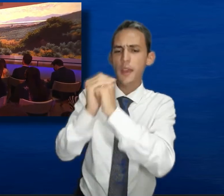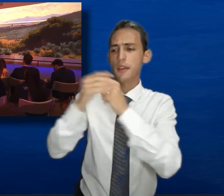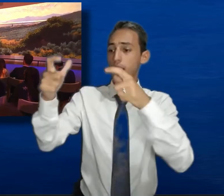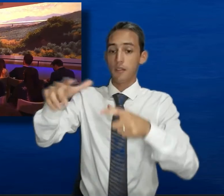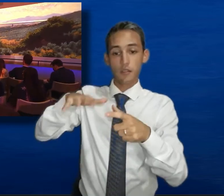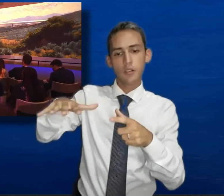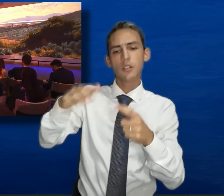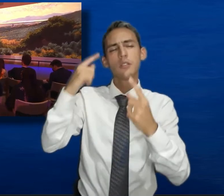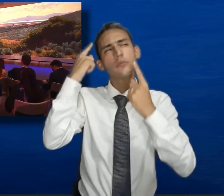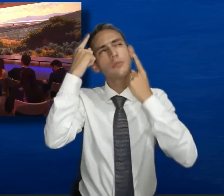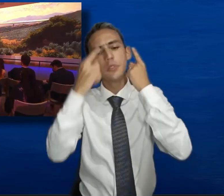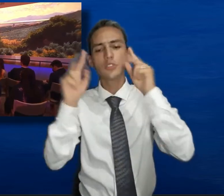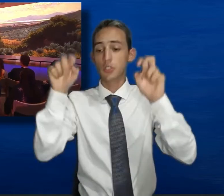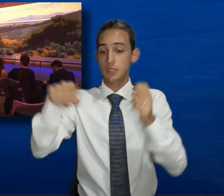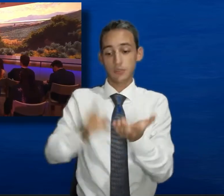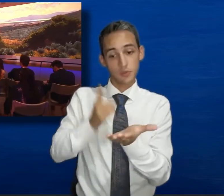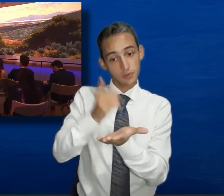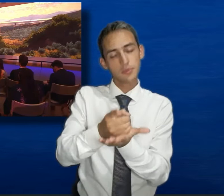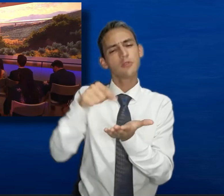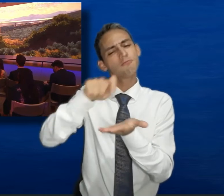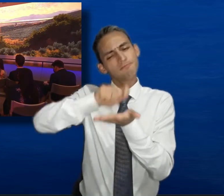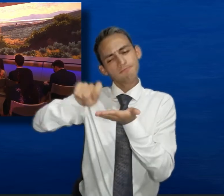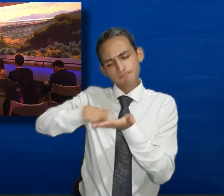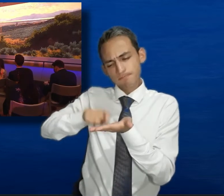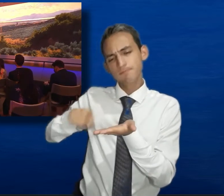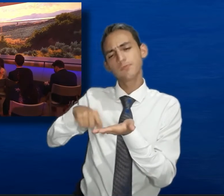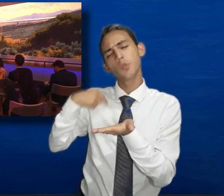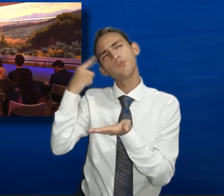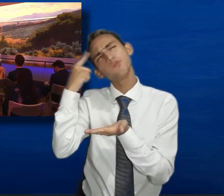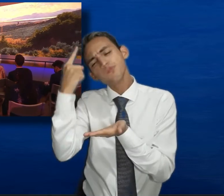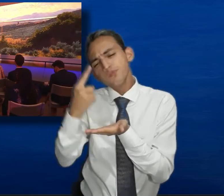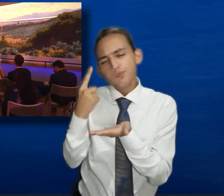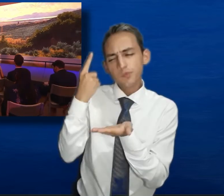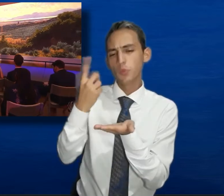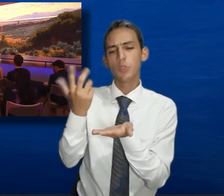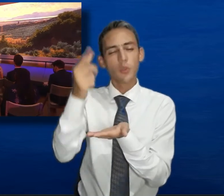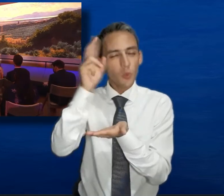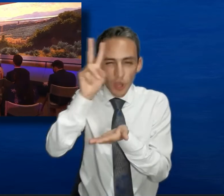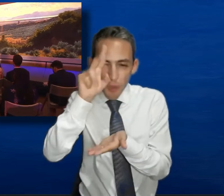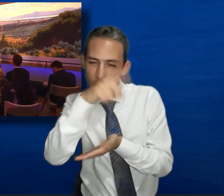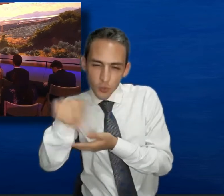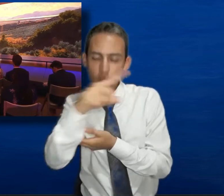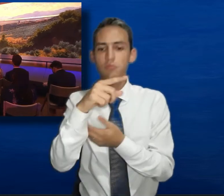e escrevam algumas impressões que sentiram talvez durante esse devocional,